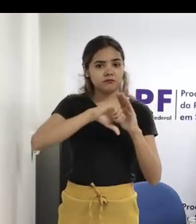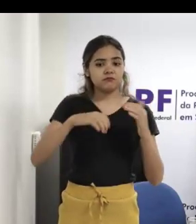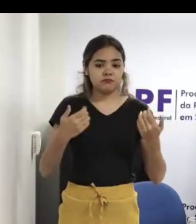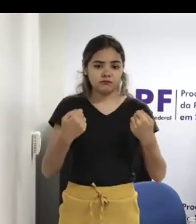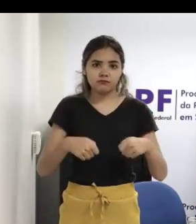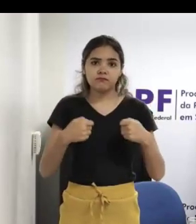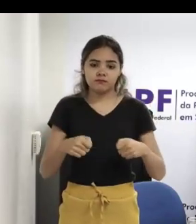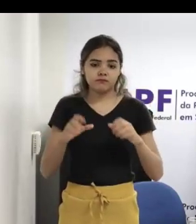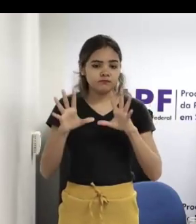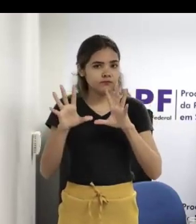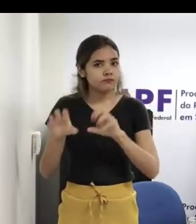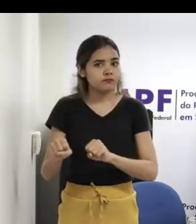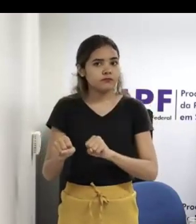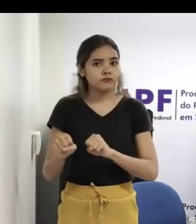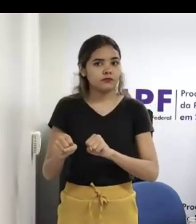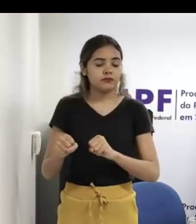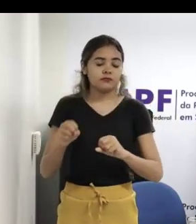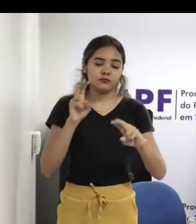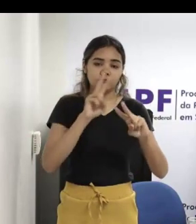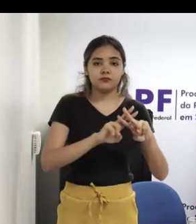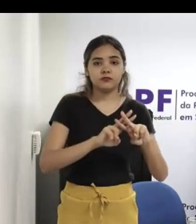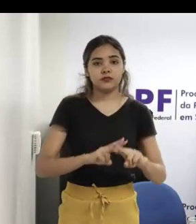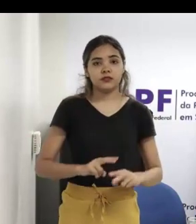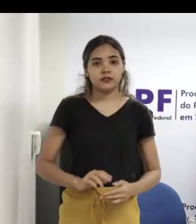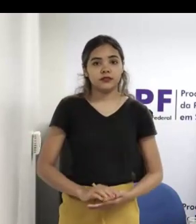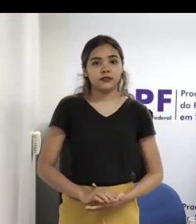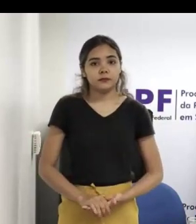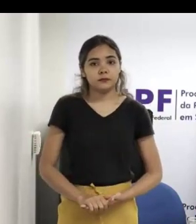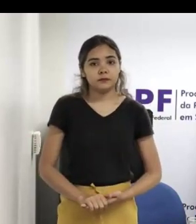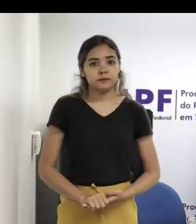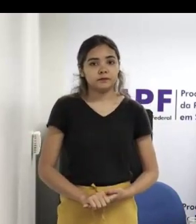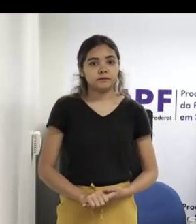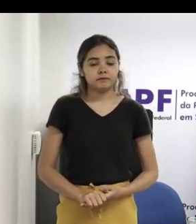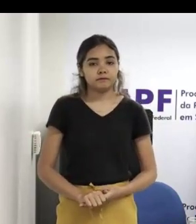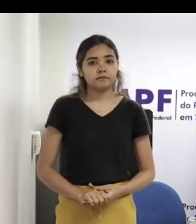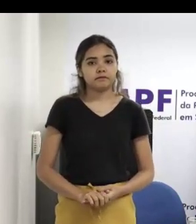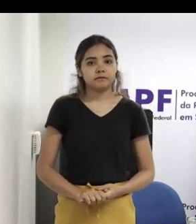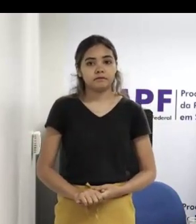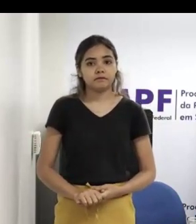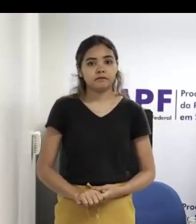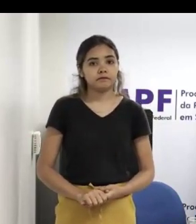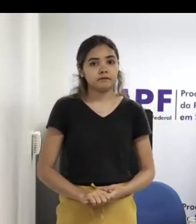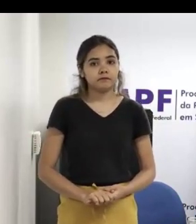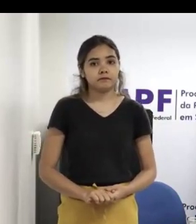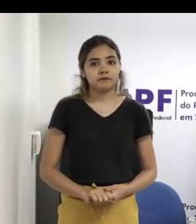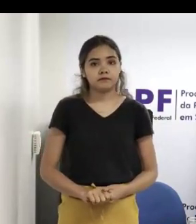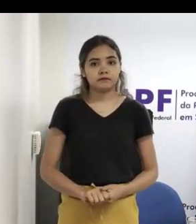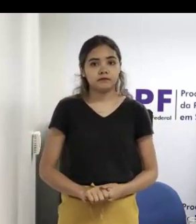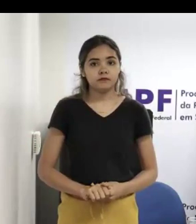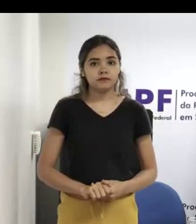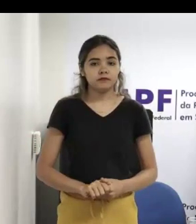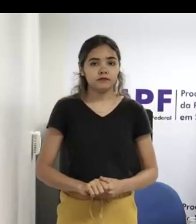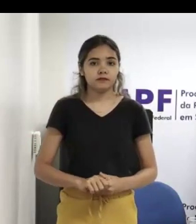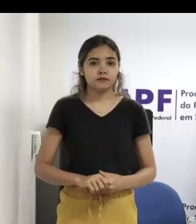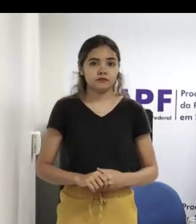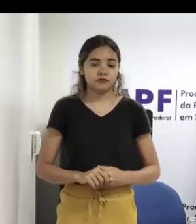não tem a magnitude que eles estão fazendo eles conversam dizendo que não é eu tinha